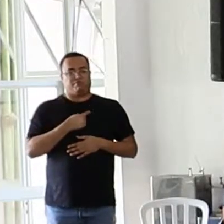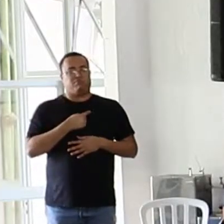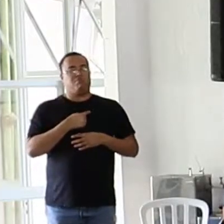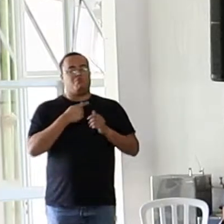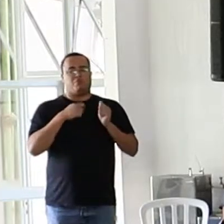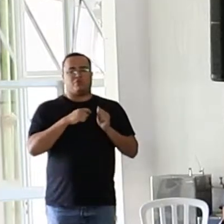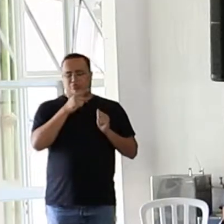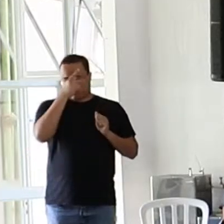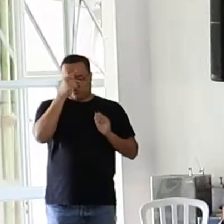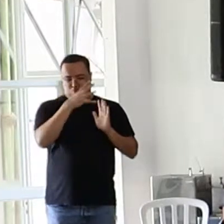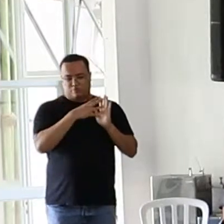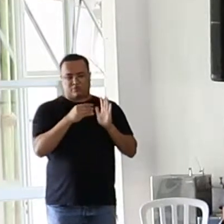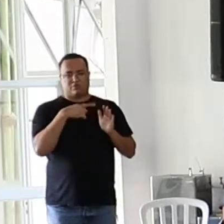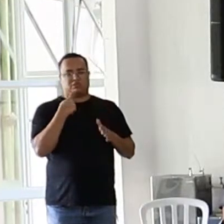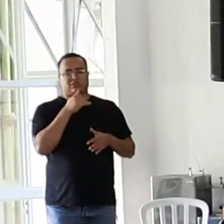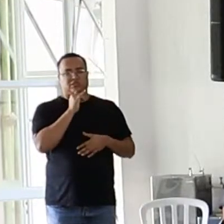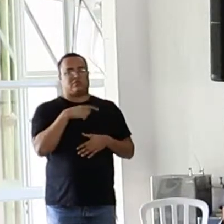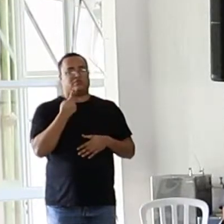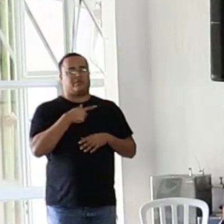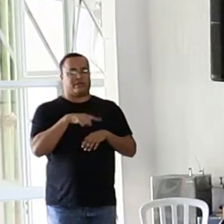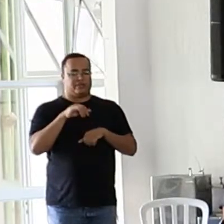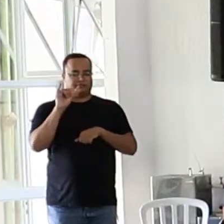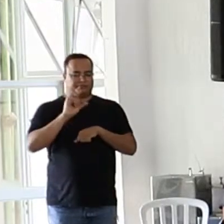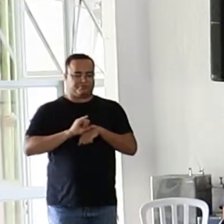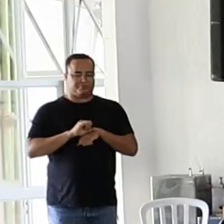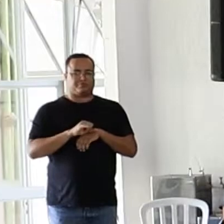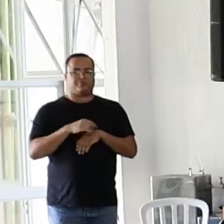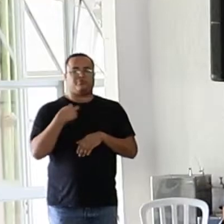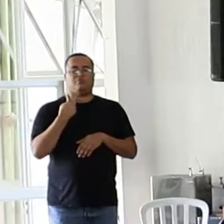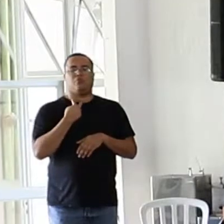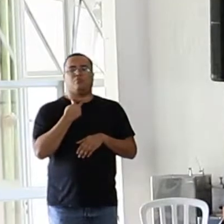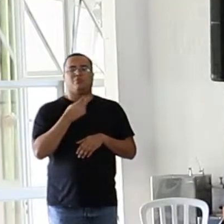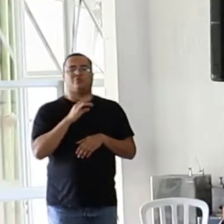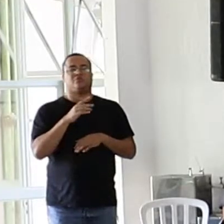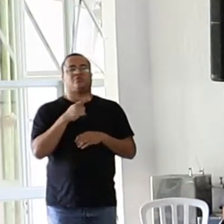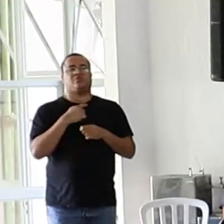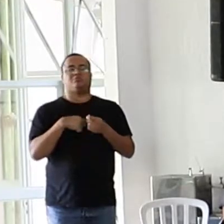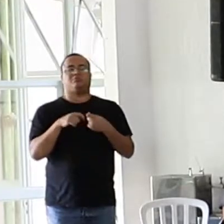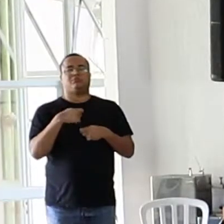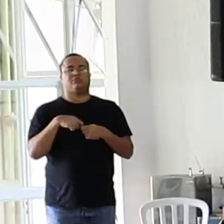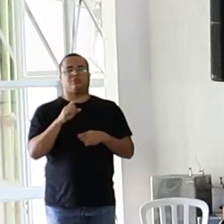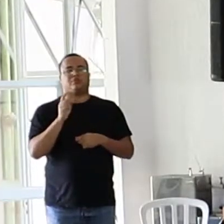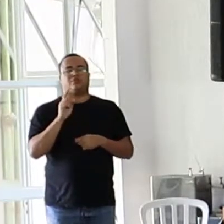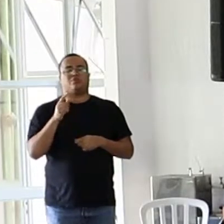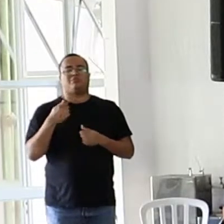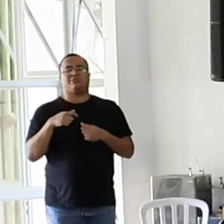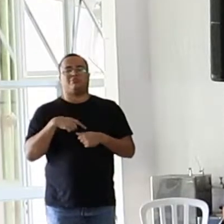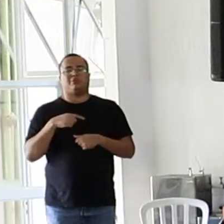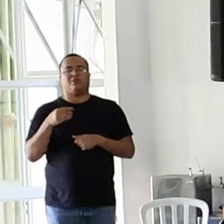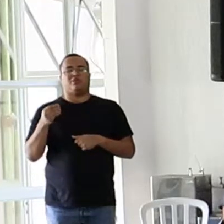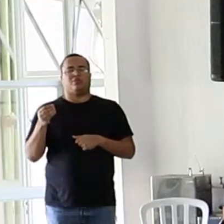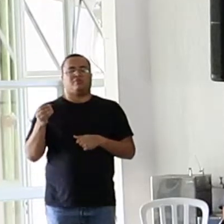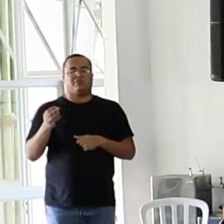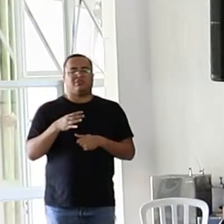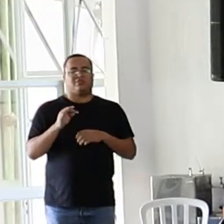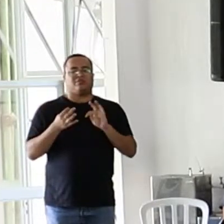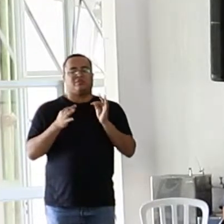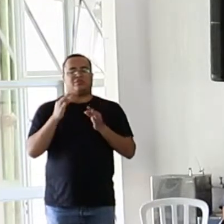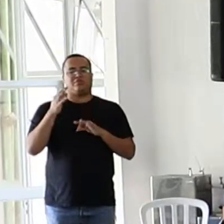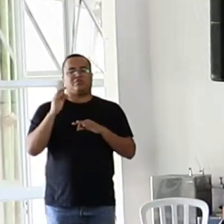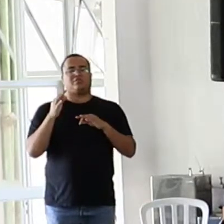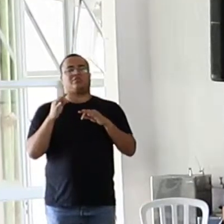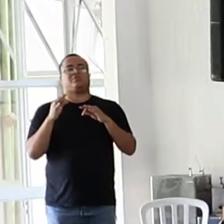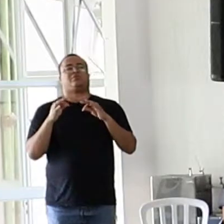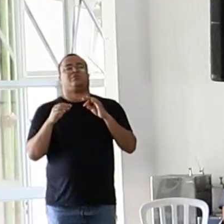ser exemplo para umas país a somos a capital podemos ser só a capital administrativa a gente tem que ser a capital da Inovação a capital do